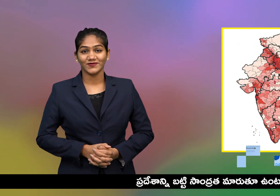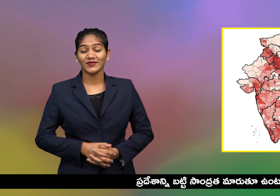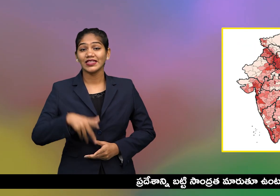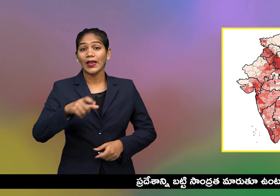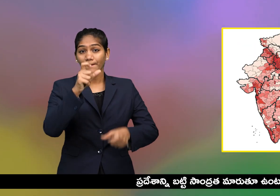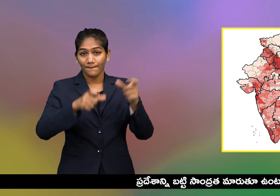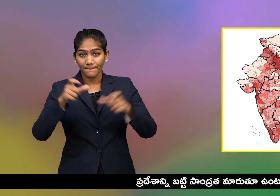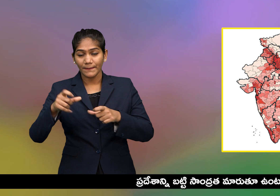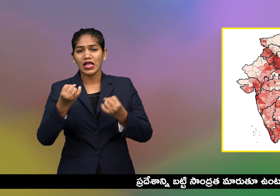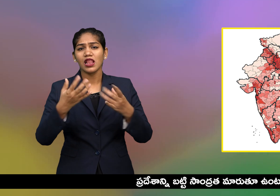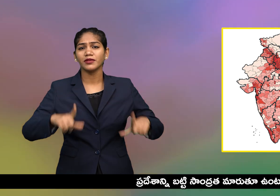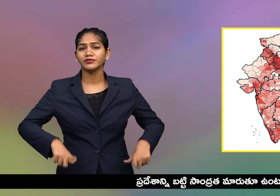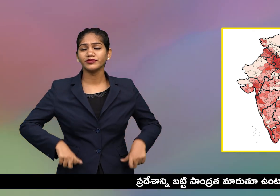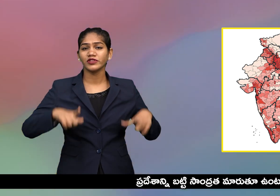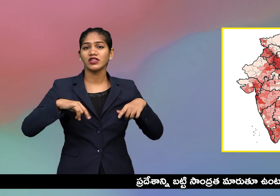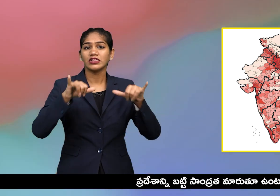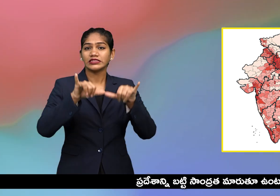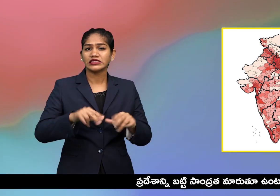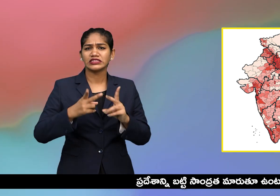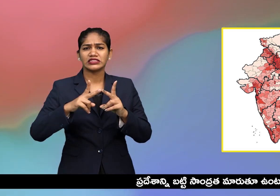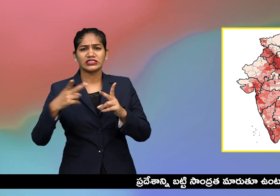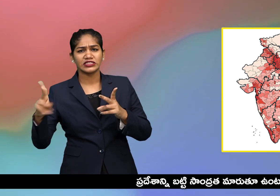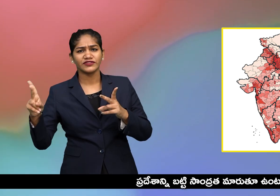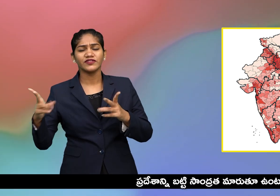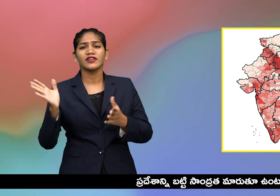ప్రదేశాన్ని బట్టి సాంద్రత మారుతూ ఉంటుంది.